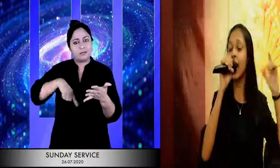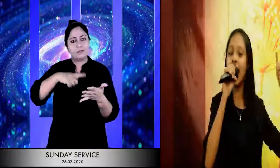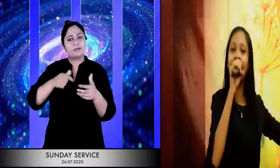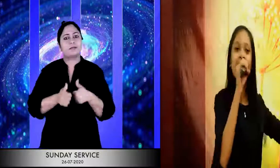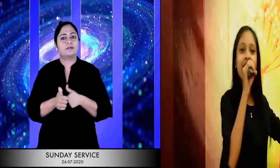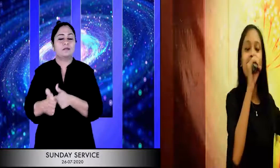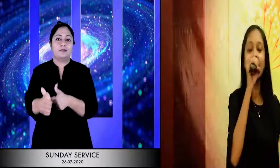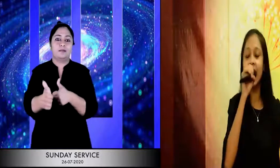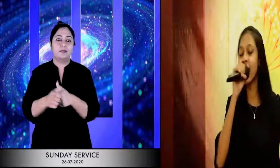তিনি